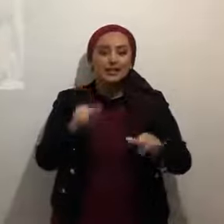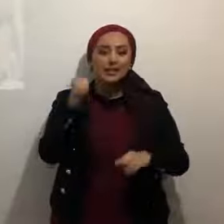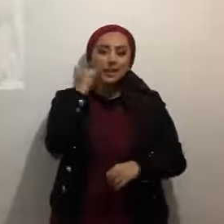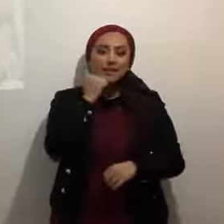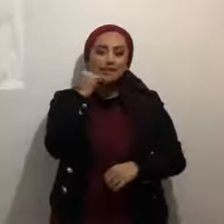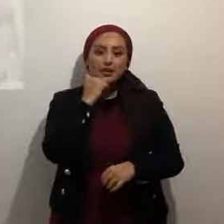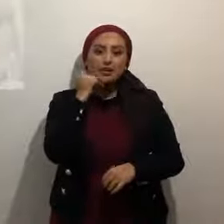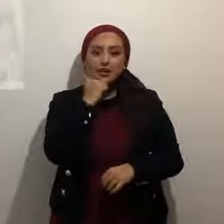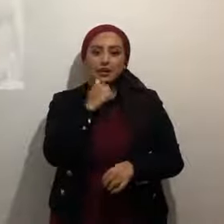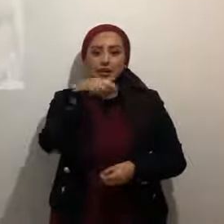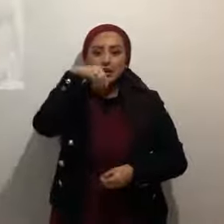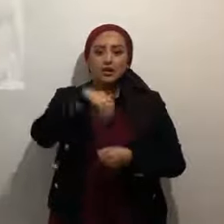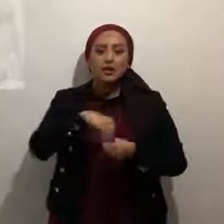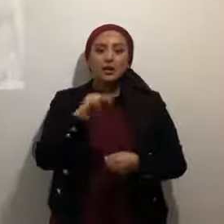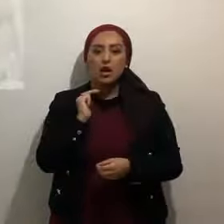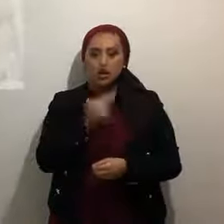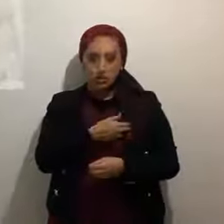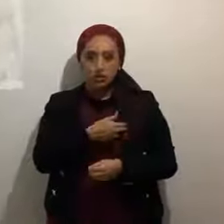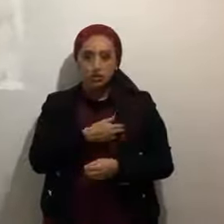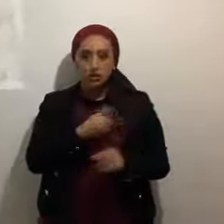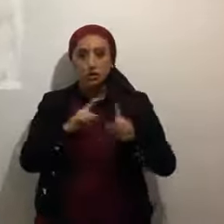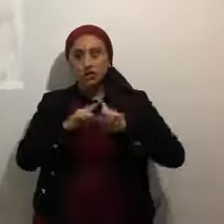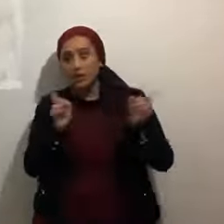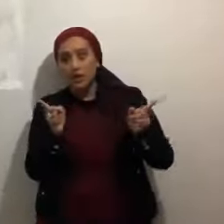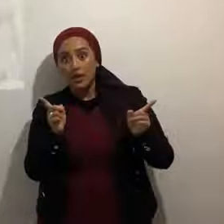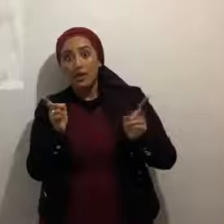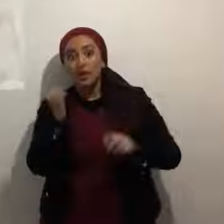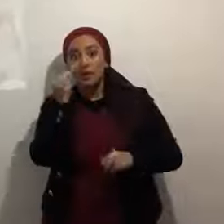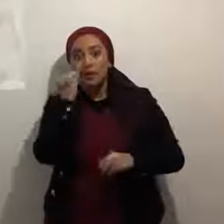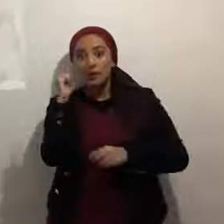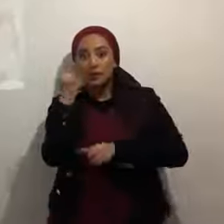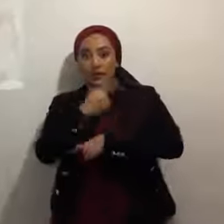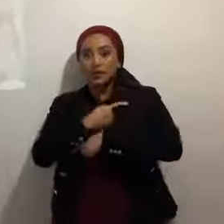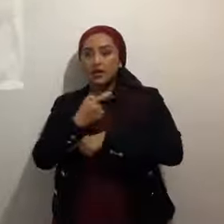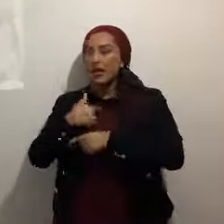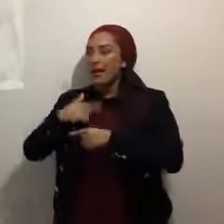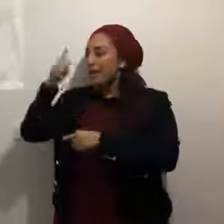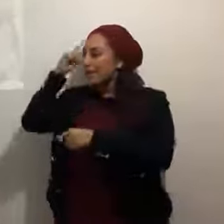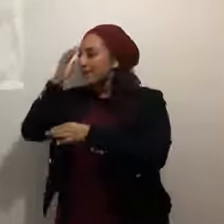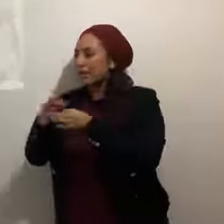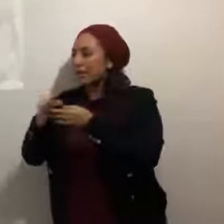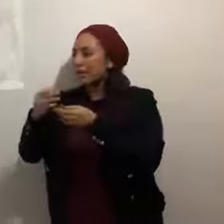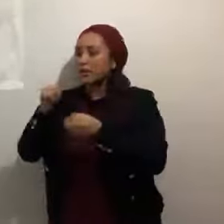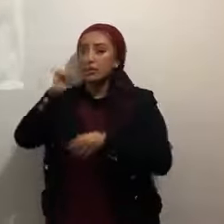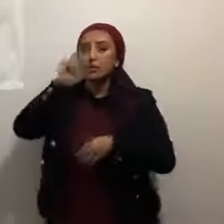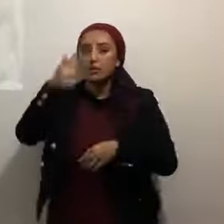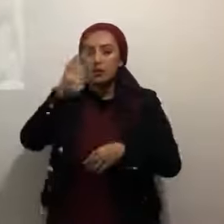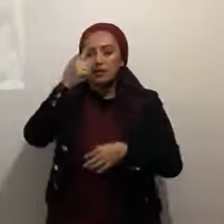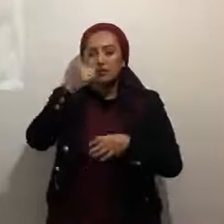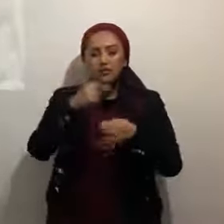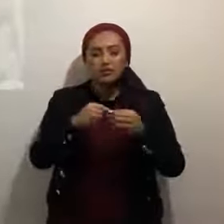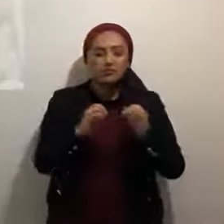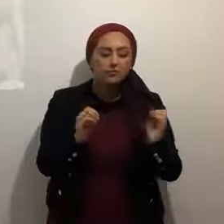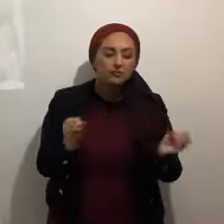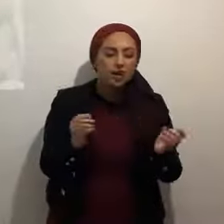nosotros. De otra manera, si un día tenemos fe y otro día no, en primer lugar le estamos fallando al Eterno.